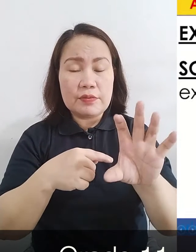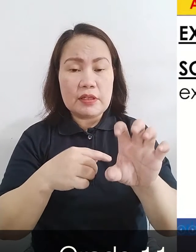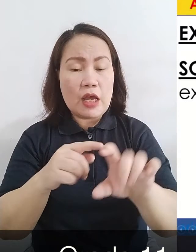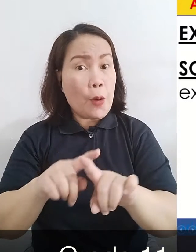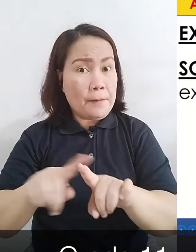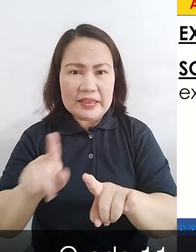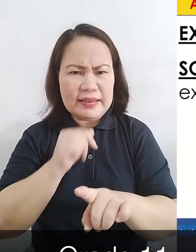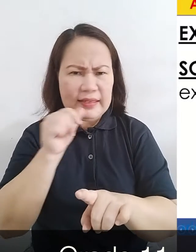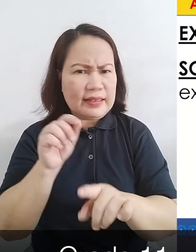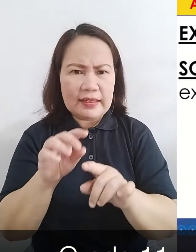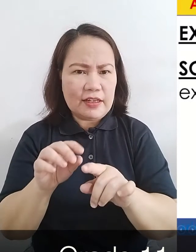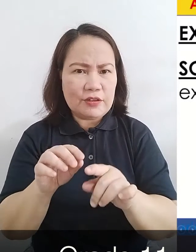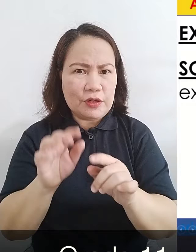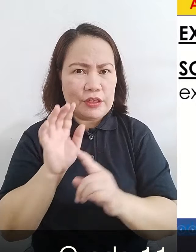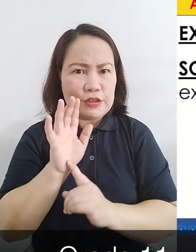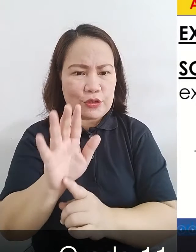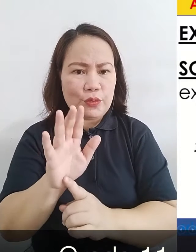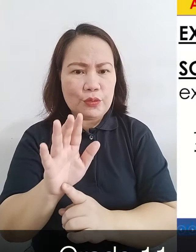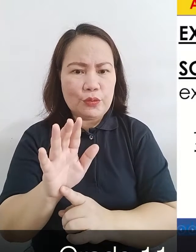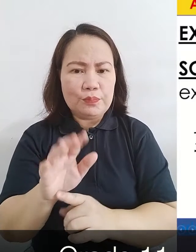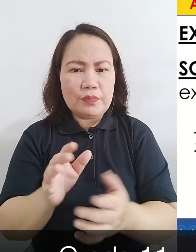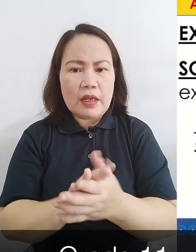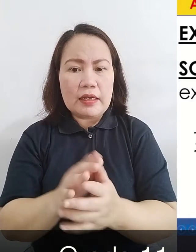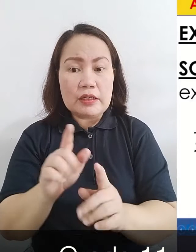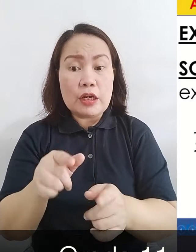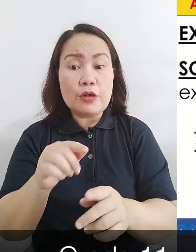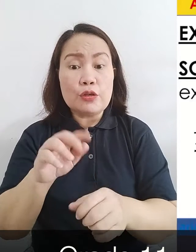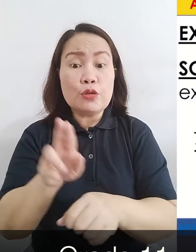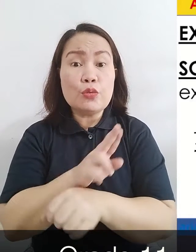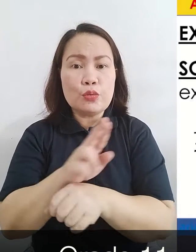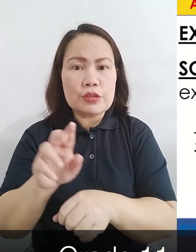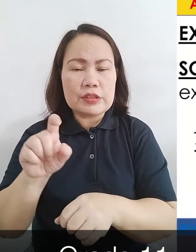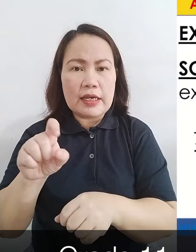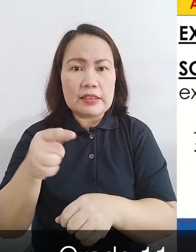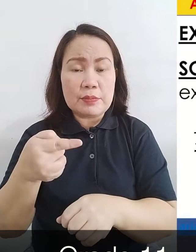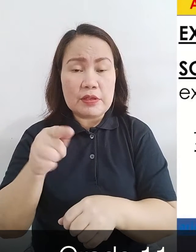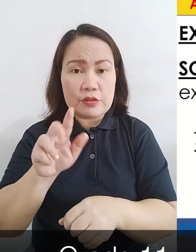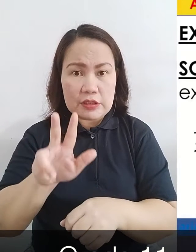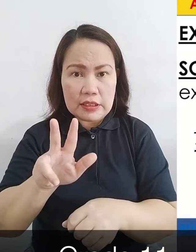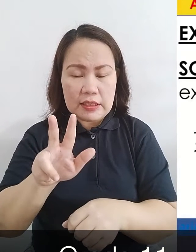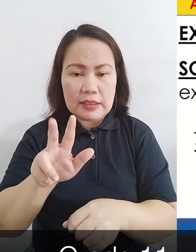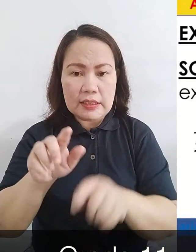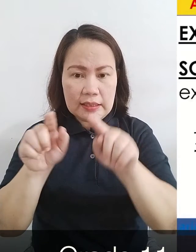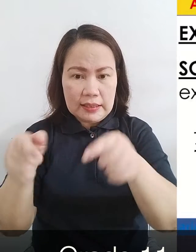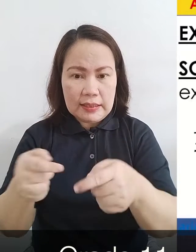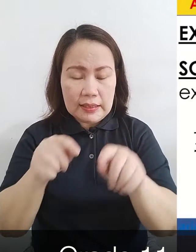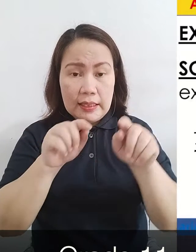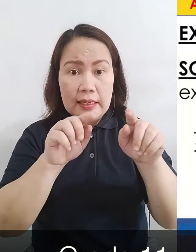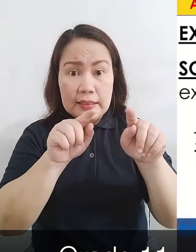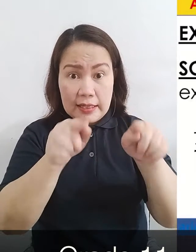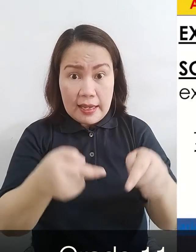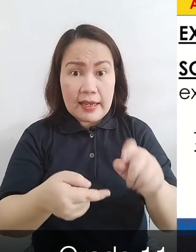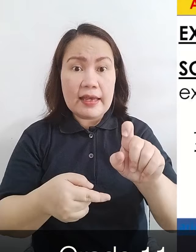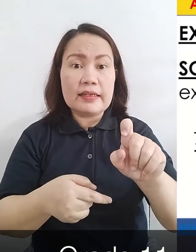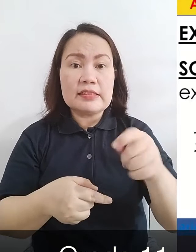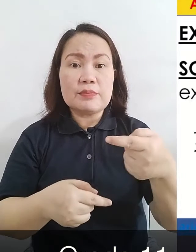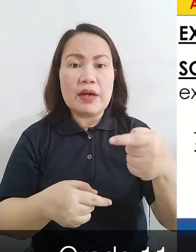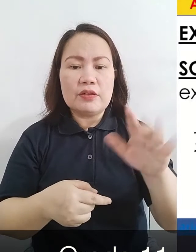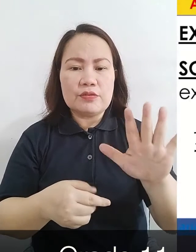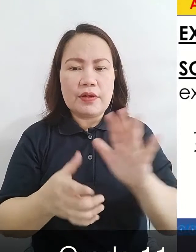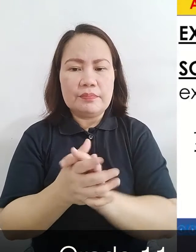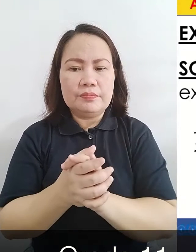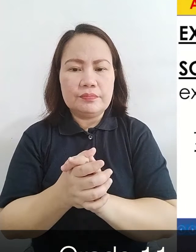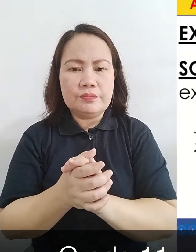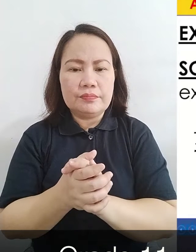So ito lang muna gagamitin natin. So same process kanina ang ginawa natin.